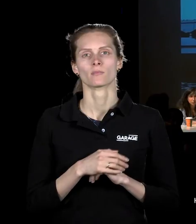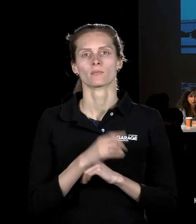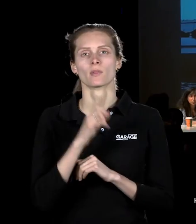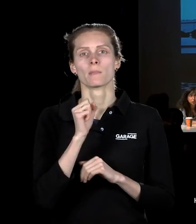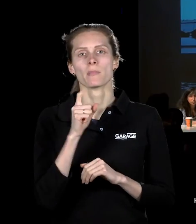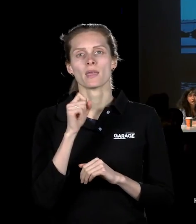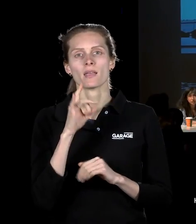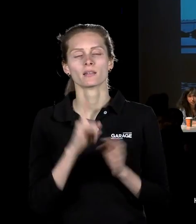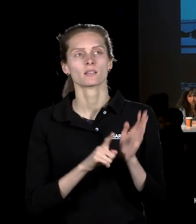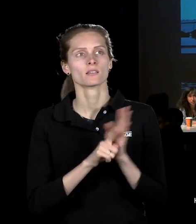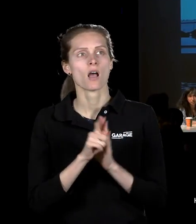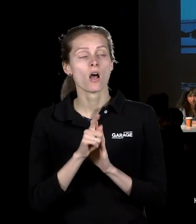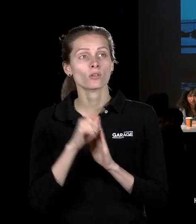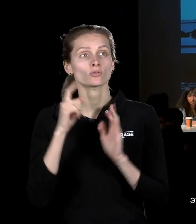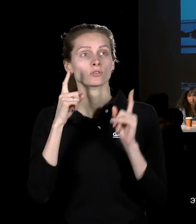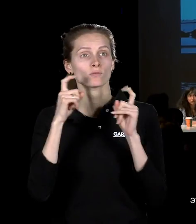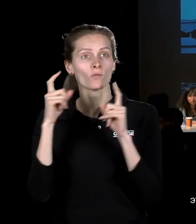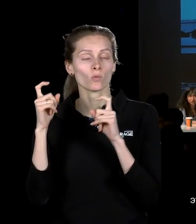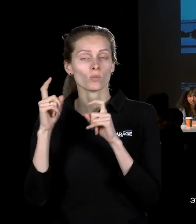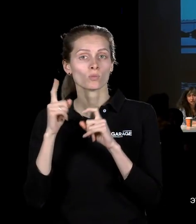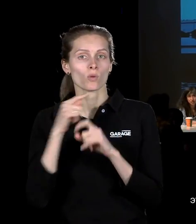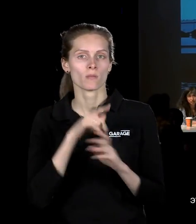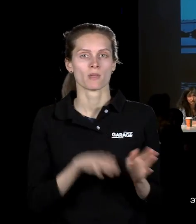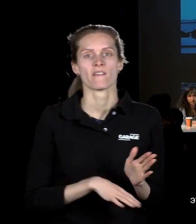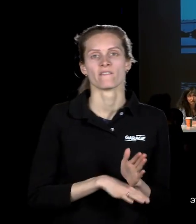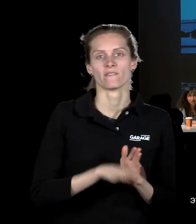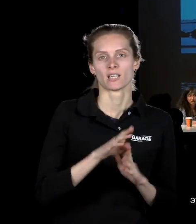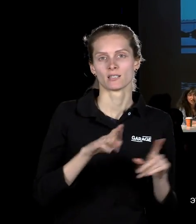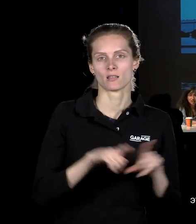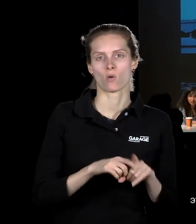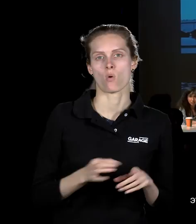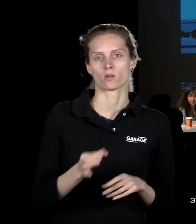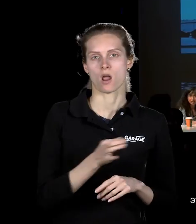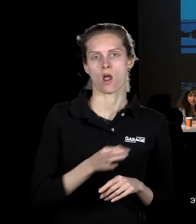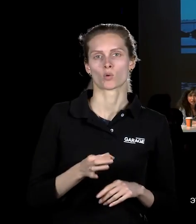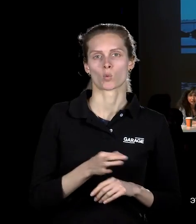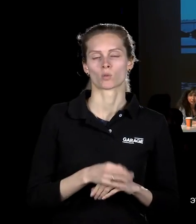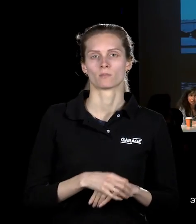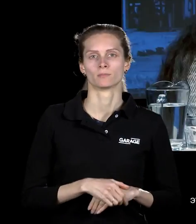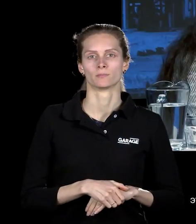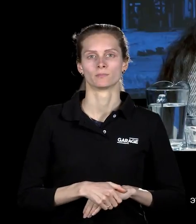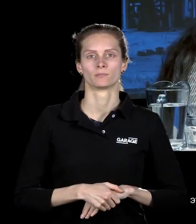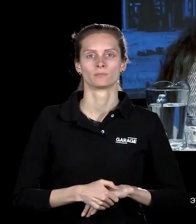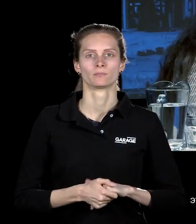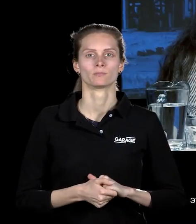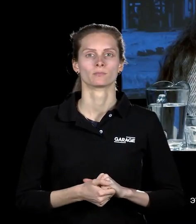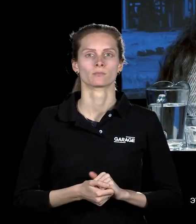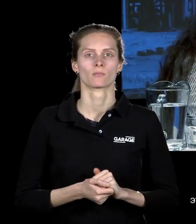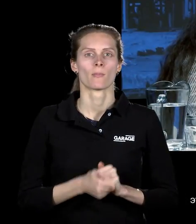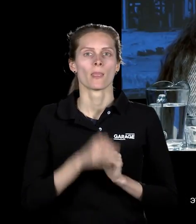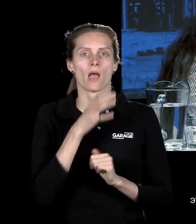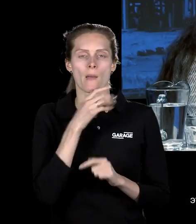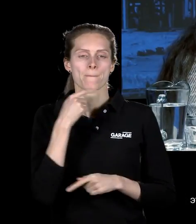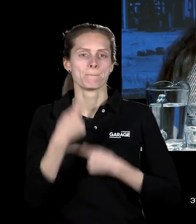это снимать, потому что он вырос в этом районе, для него это было биографически связано. Эта местность, поколение его